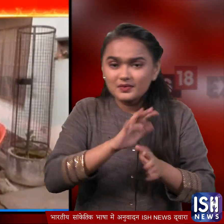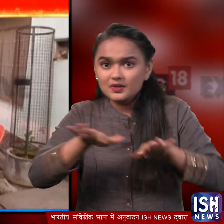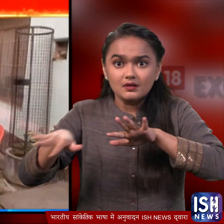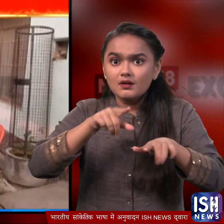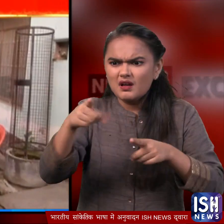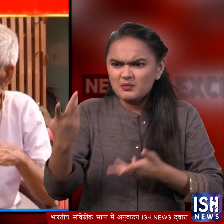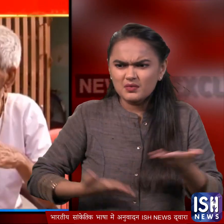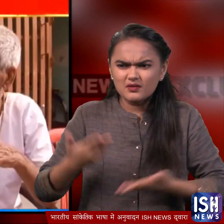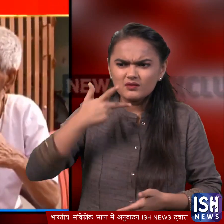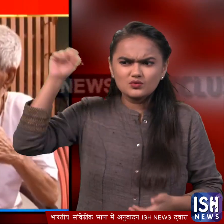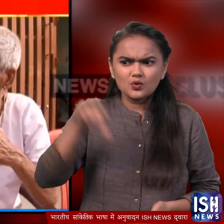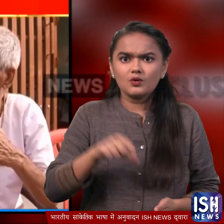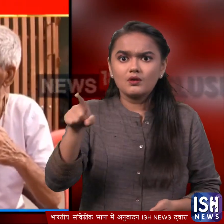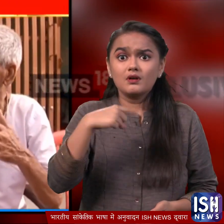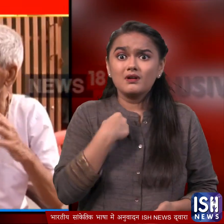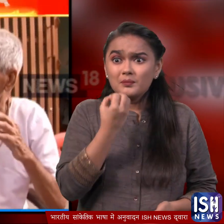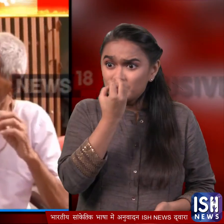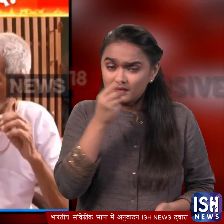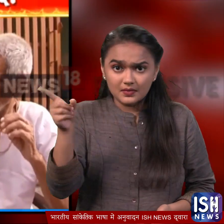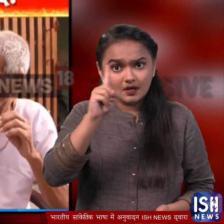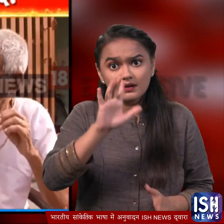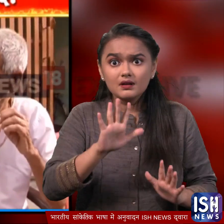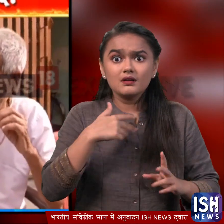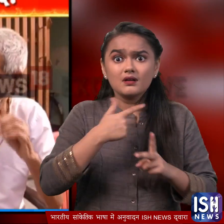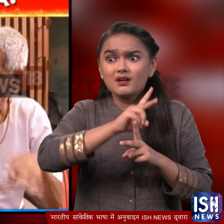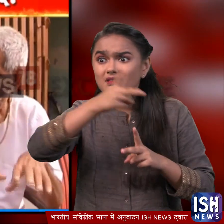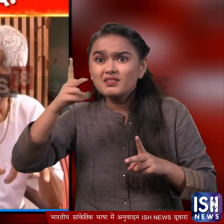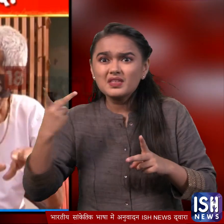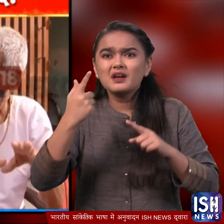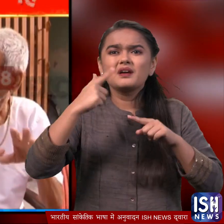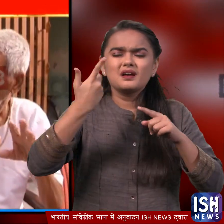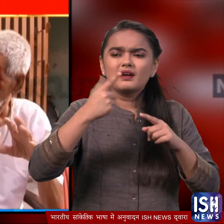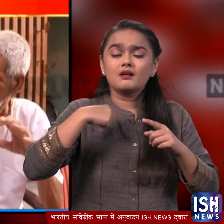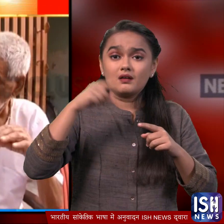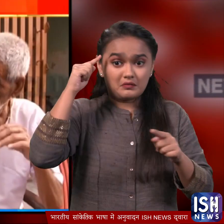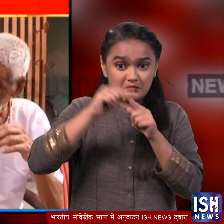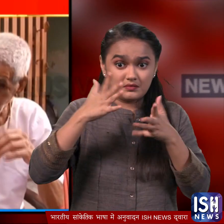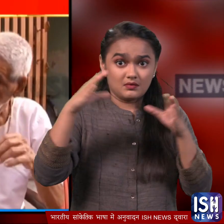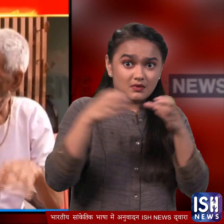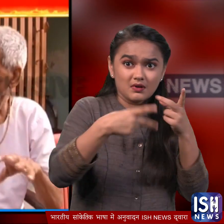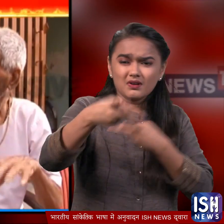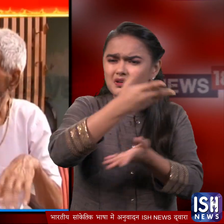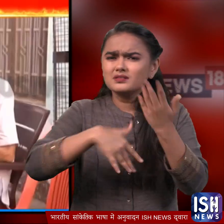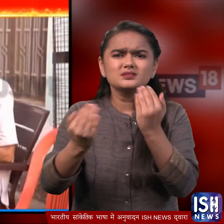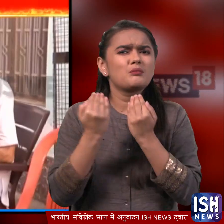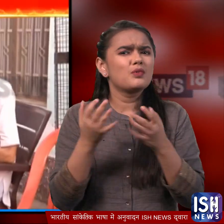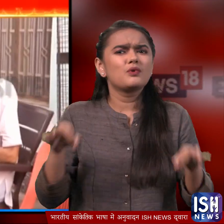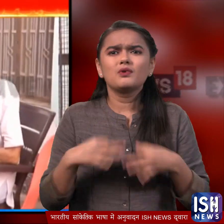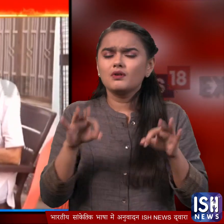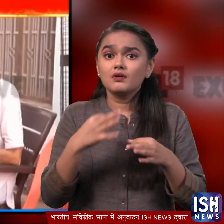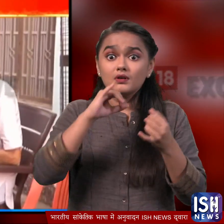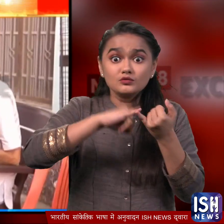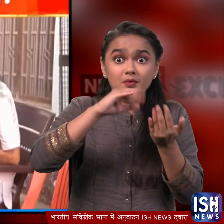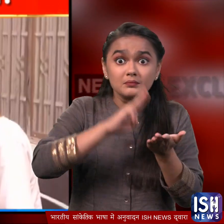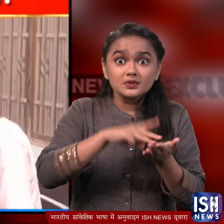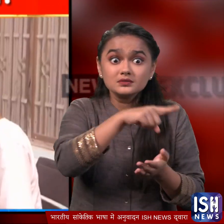दोहरे रवैये पर भड़क गए। भाजपा के अलावा हमारे पास किसी पार्टी का, विपक्षी का आज तक दर्शन नहीं हुआ। वहीं शुभम मिश्रा